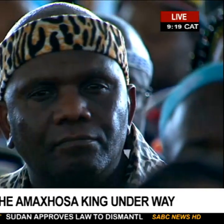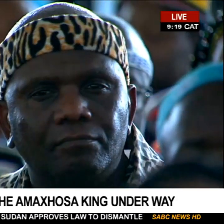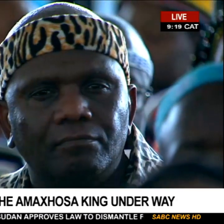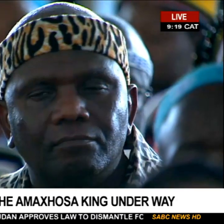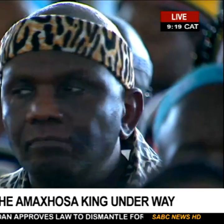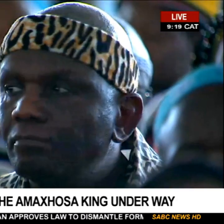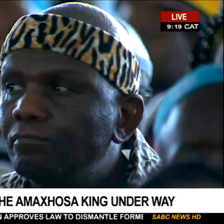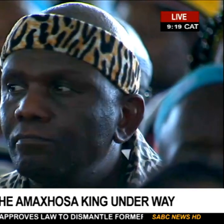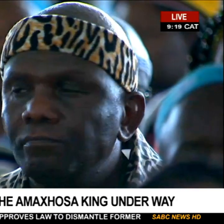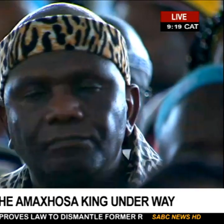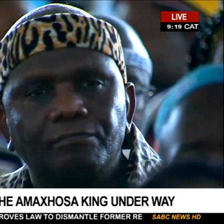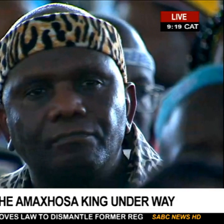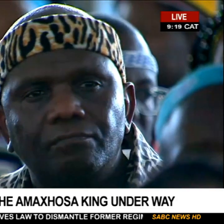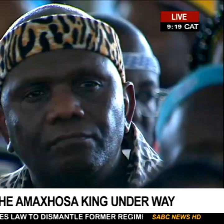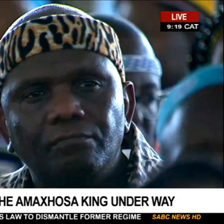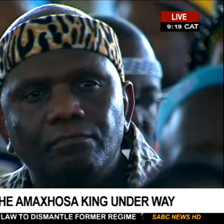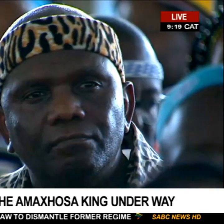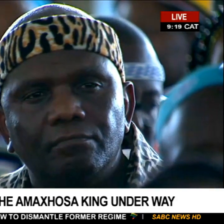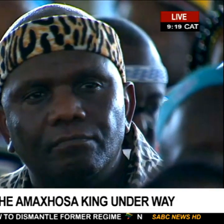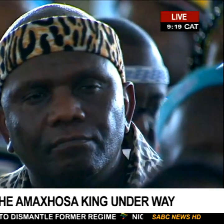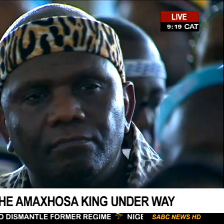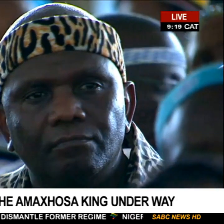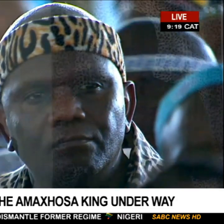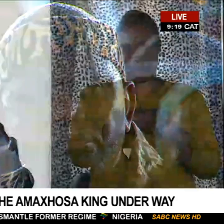1779. Zazo ucho ngo